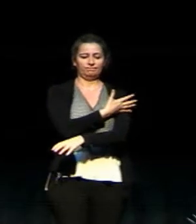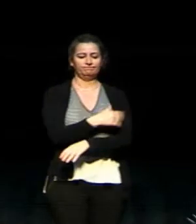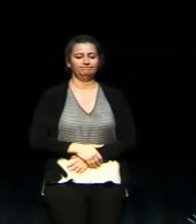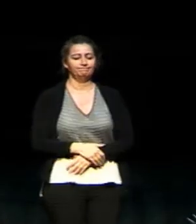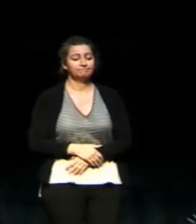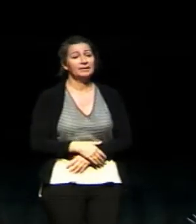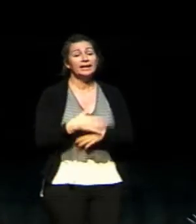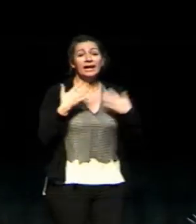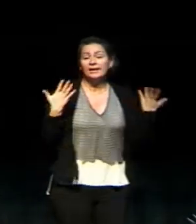Então,